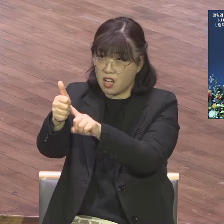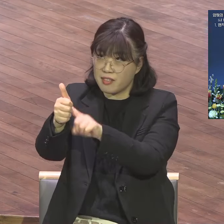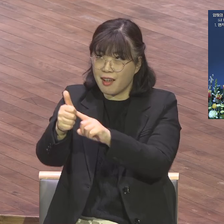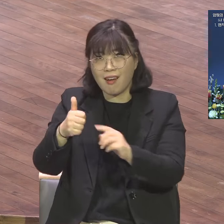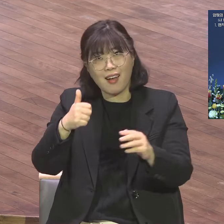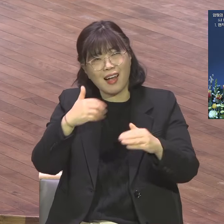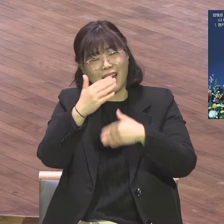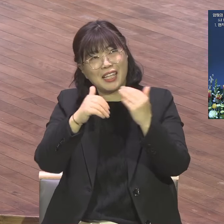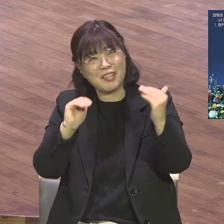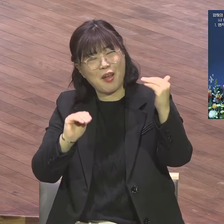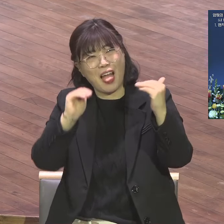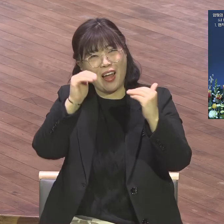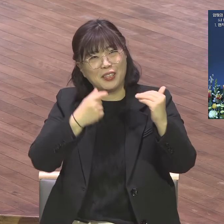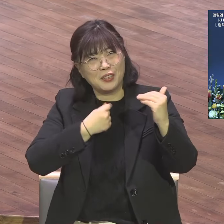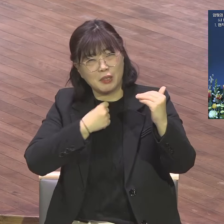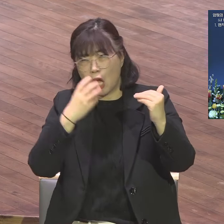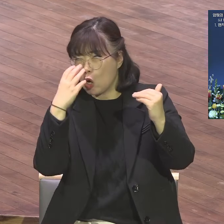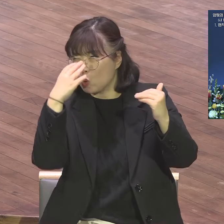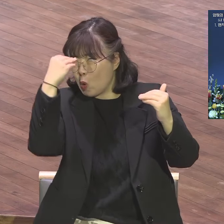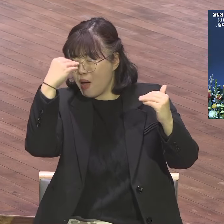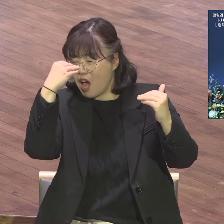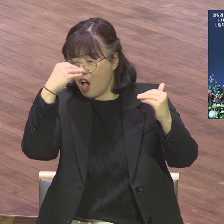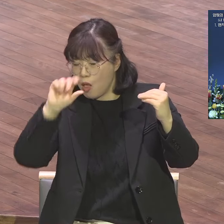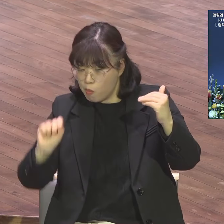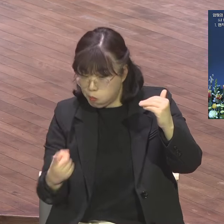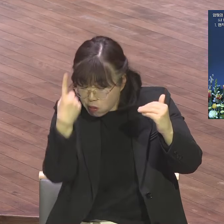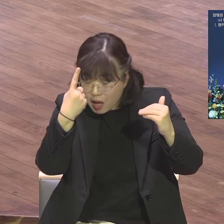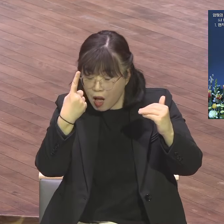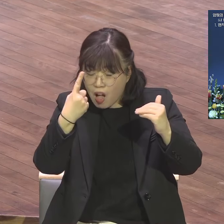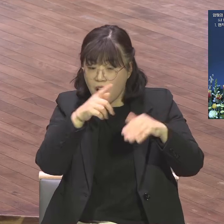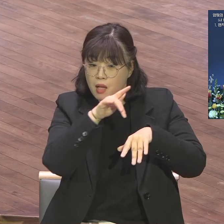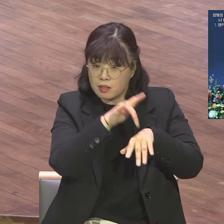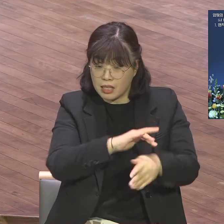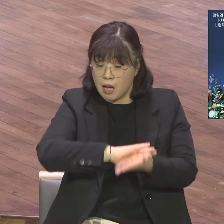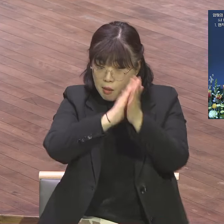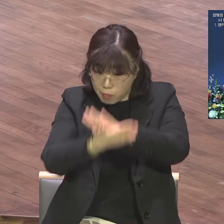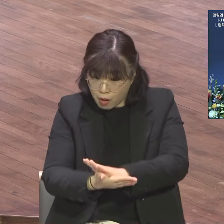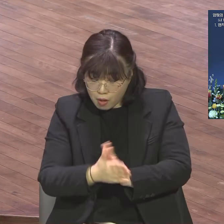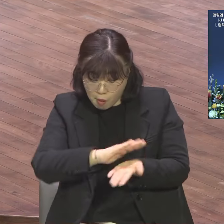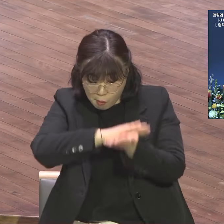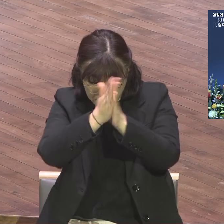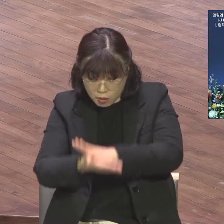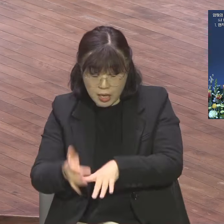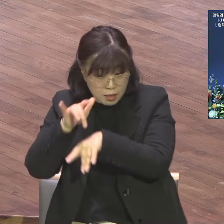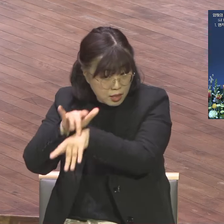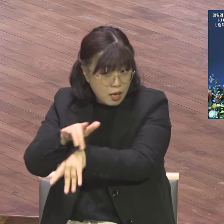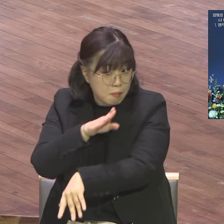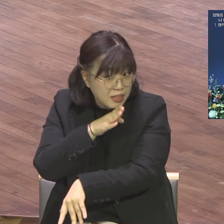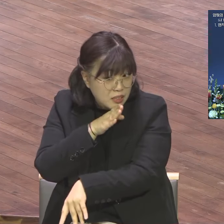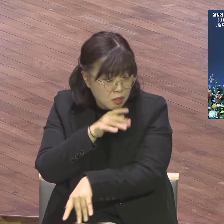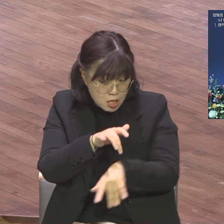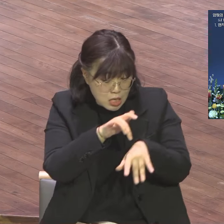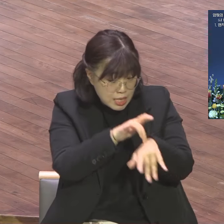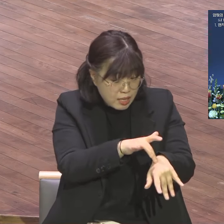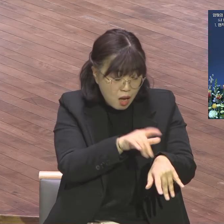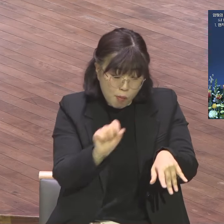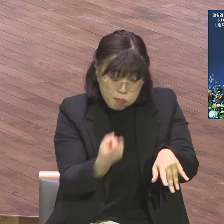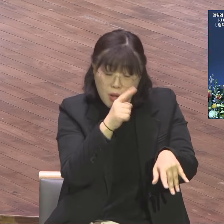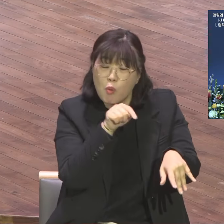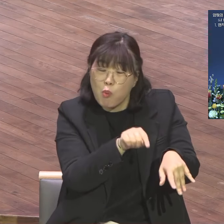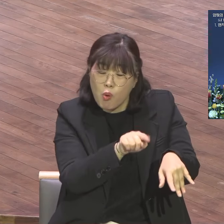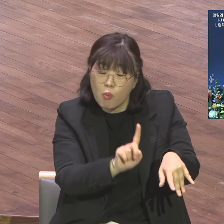됐어요. 참 아이러니하죠. 천사장이 말이요. 사단이 됐어. 그 원인이